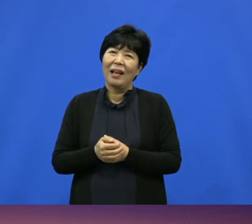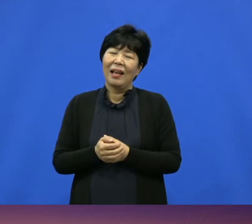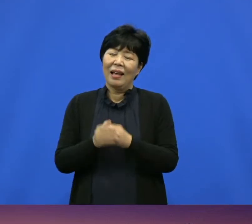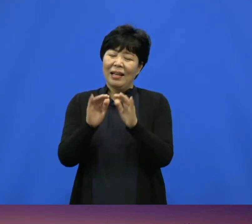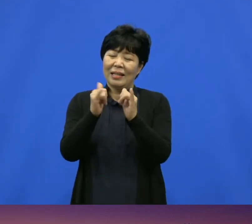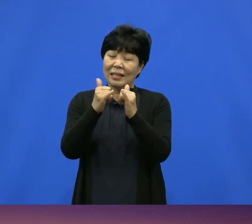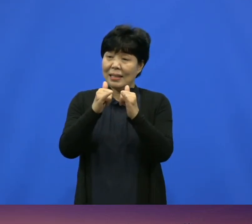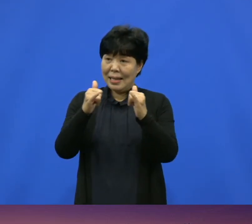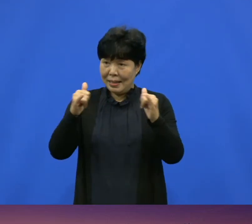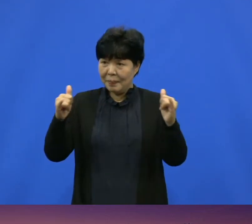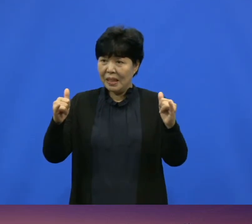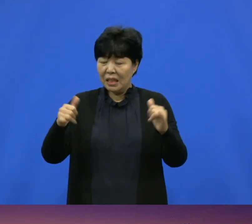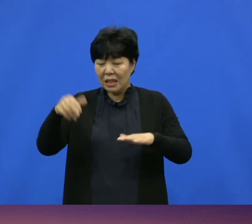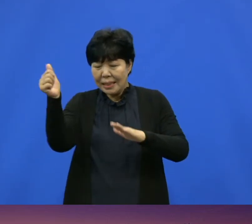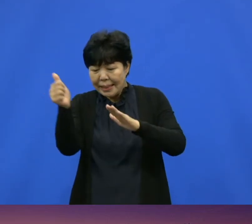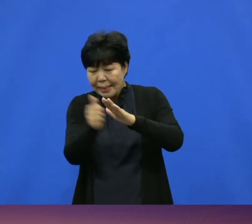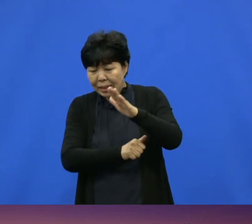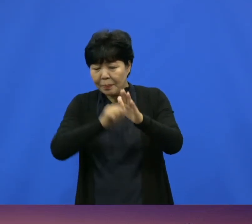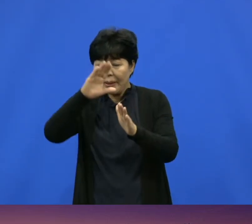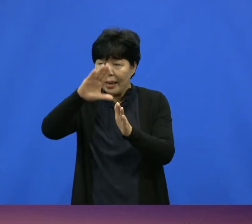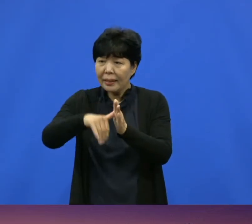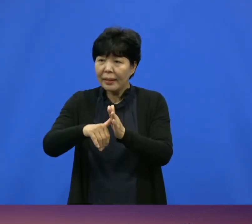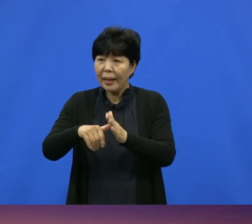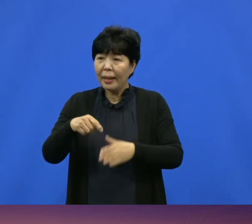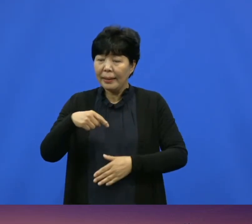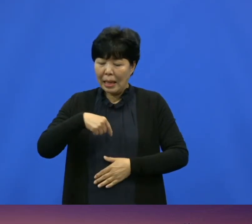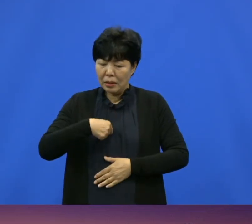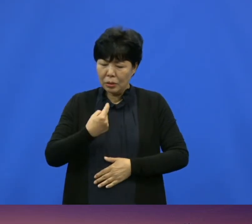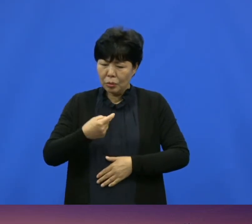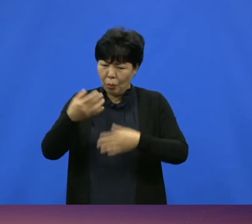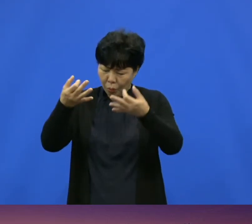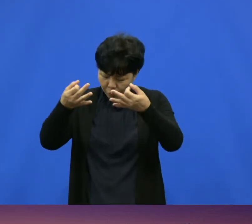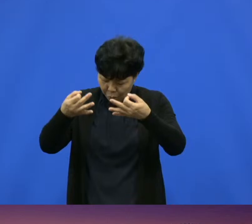사람들은 실패의 순간에 자기를 돌아보게 되죠.